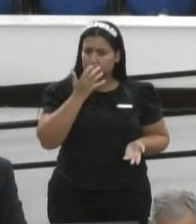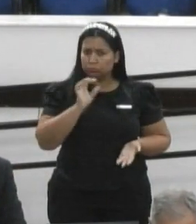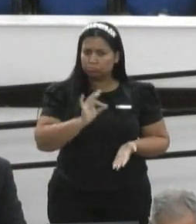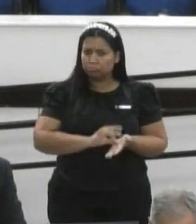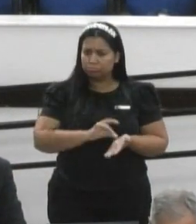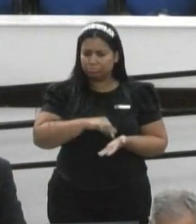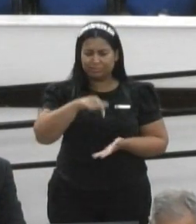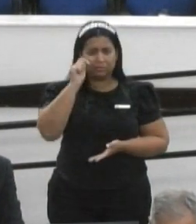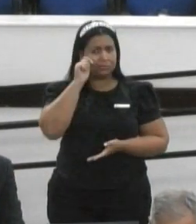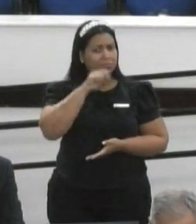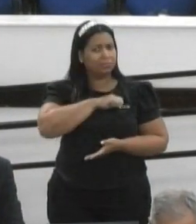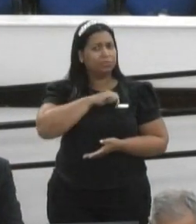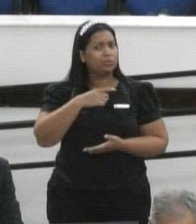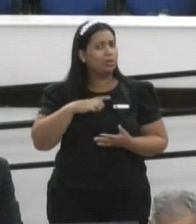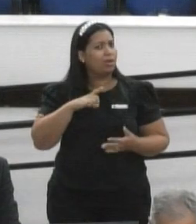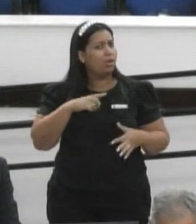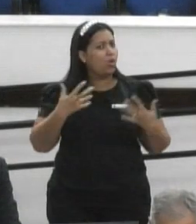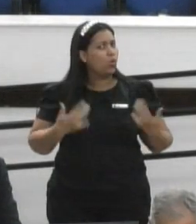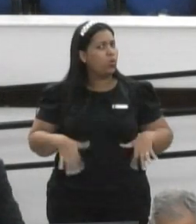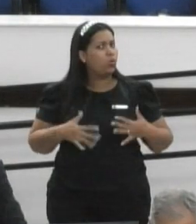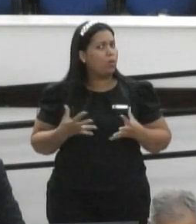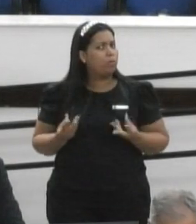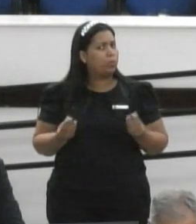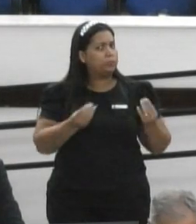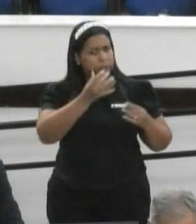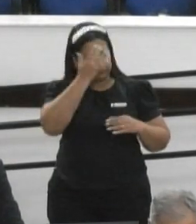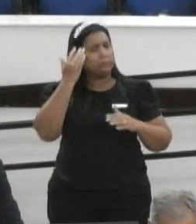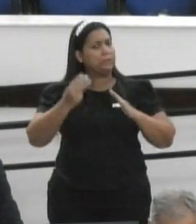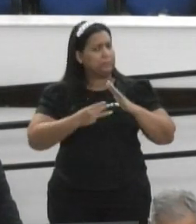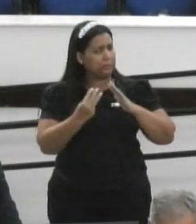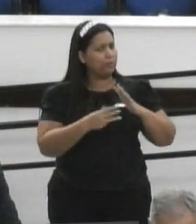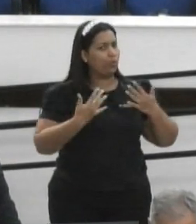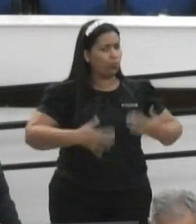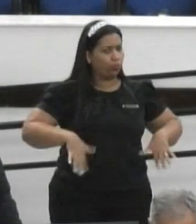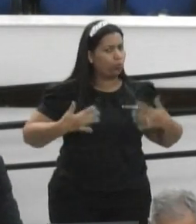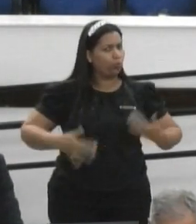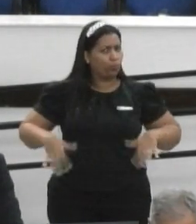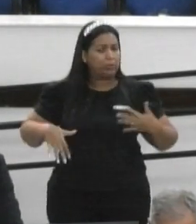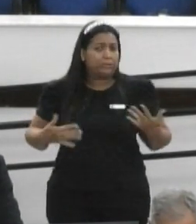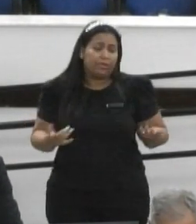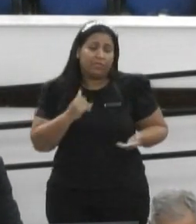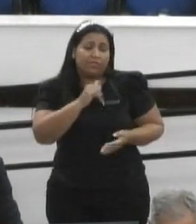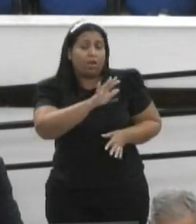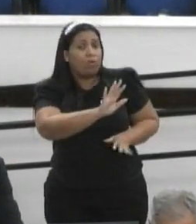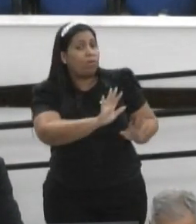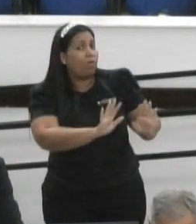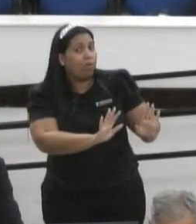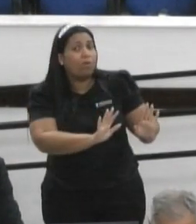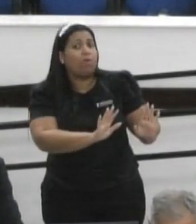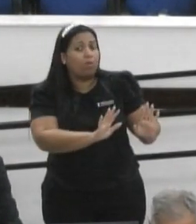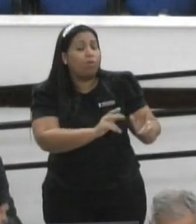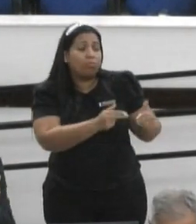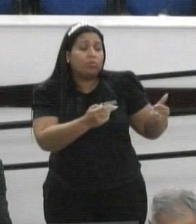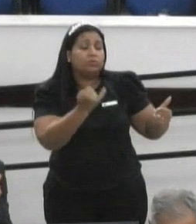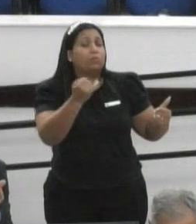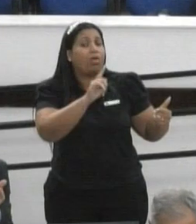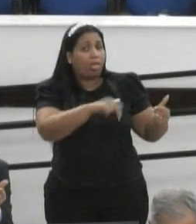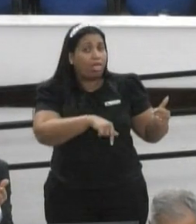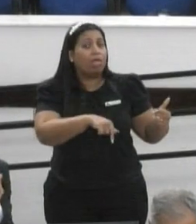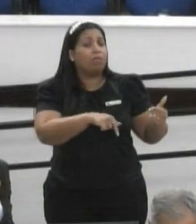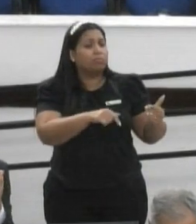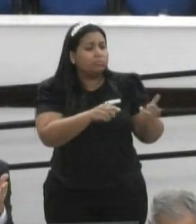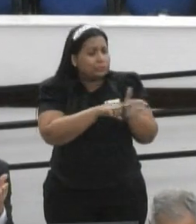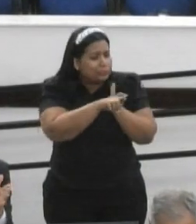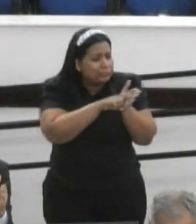Rio Preto tem um excesso de terceirização. O que eu digo a eles é, um instrumento importante seria esse, porque se tem uma